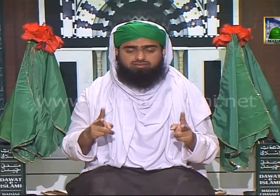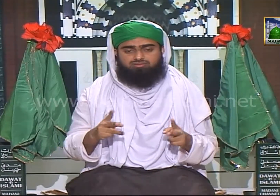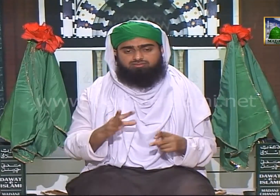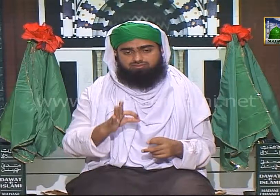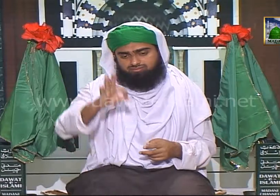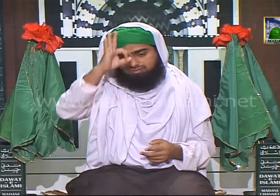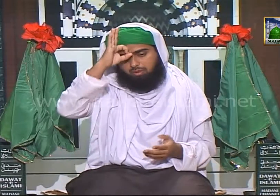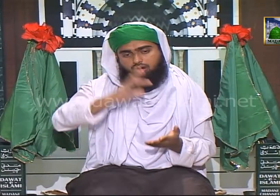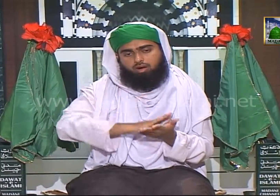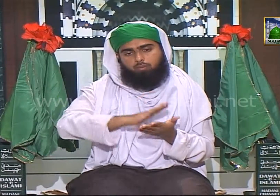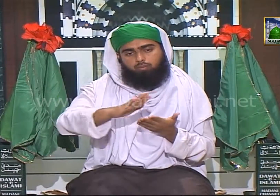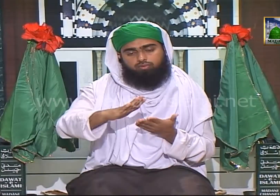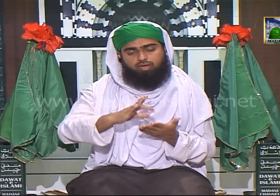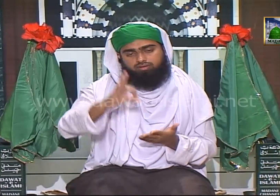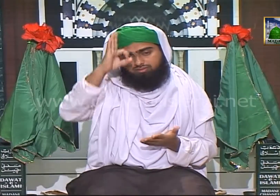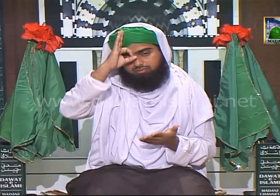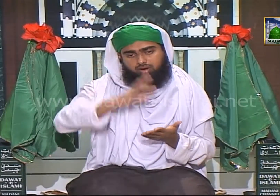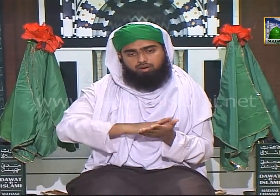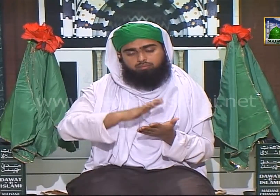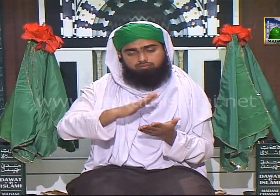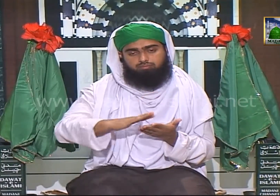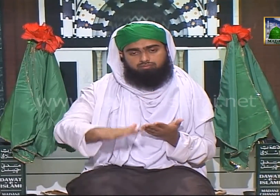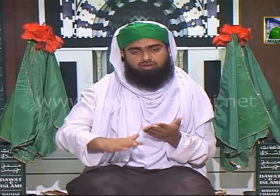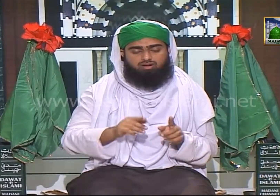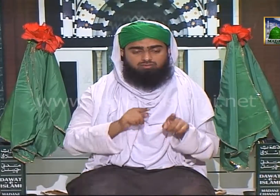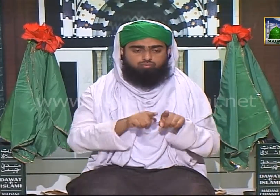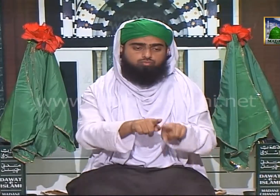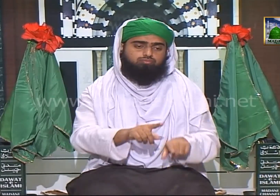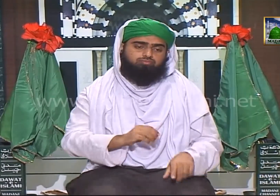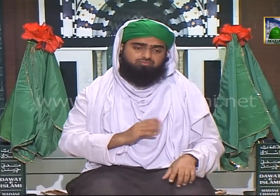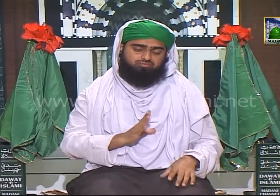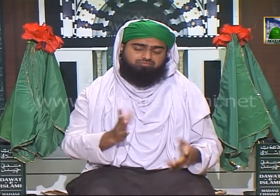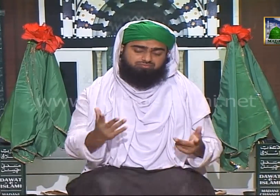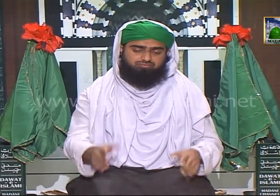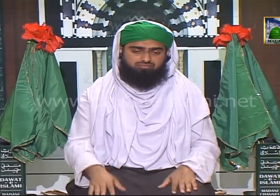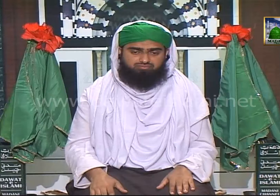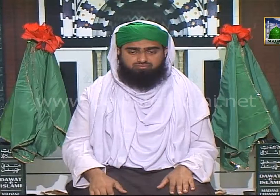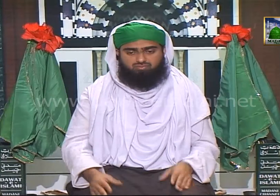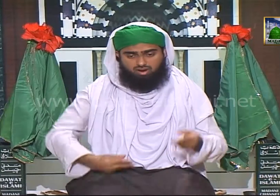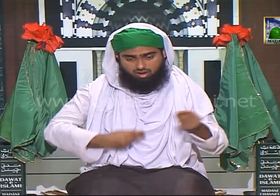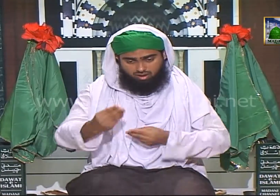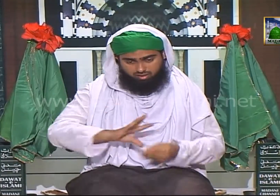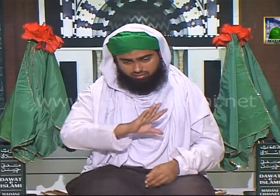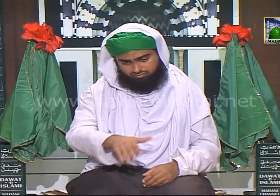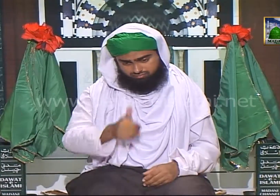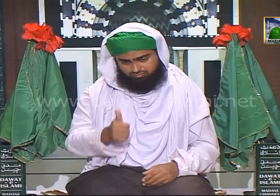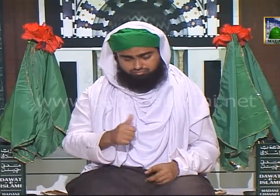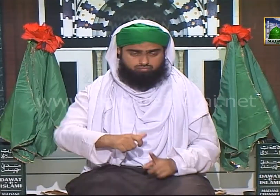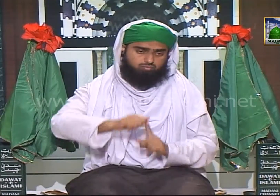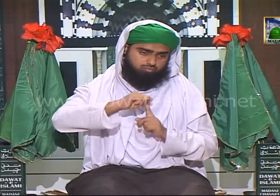ये कि कस्बे हलाल, रिस्क हलाल कमाना ये जरूरी भी है, इसका बहुत सवाब भी है, लेकिन ये